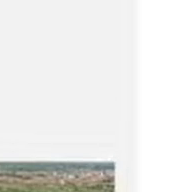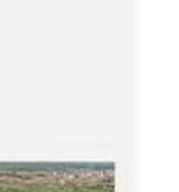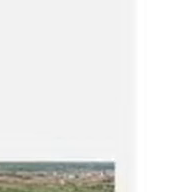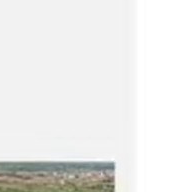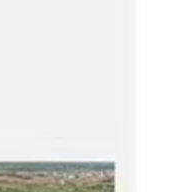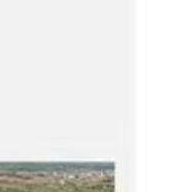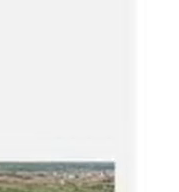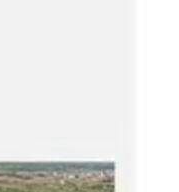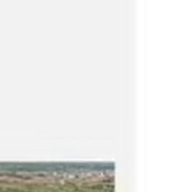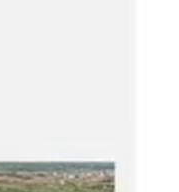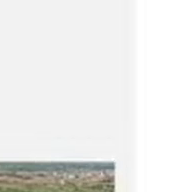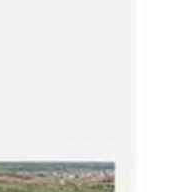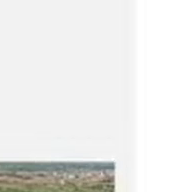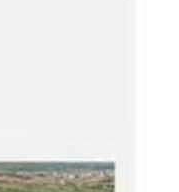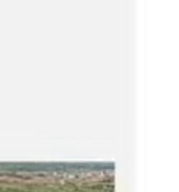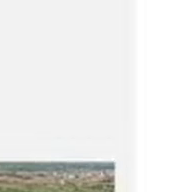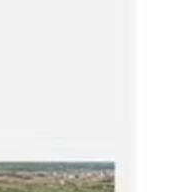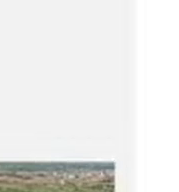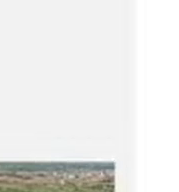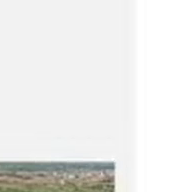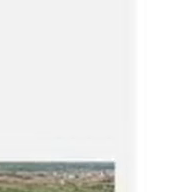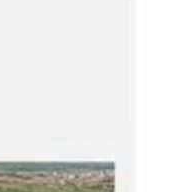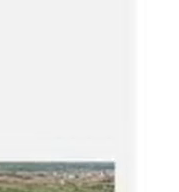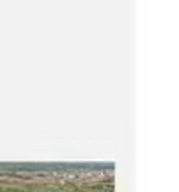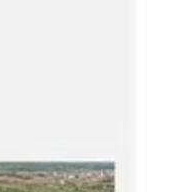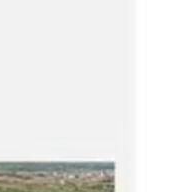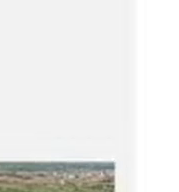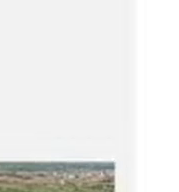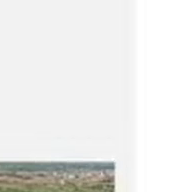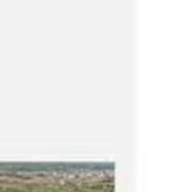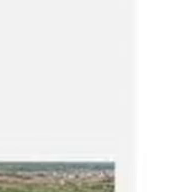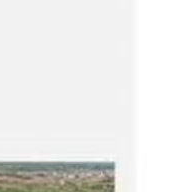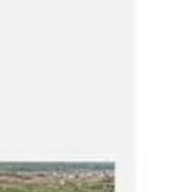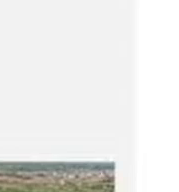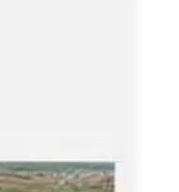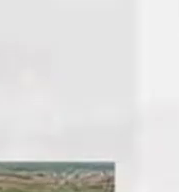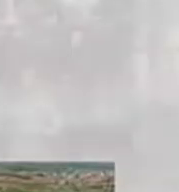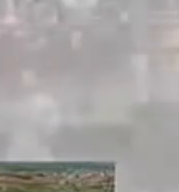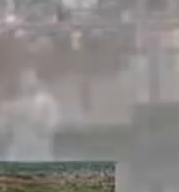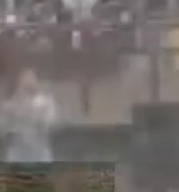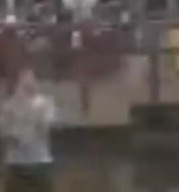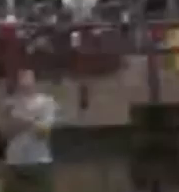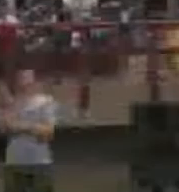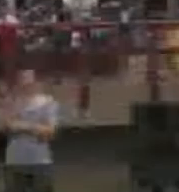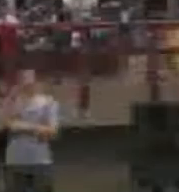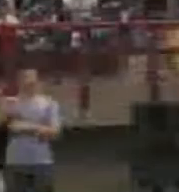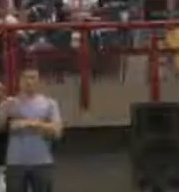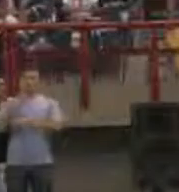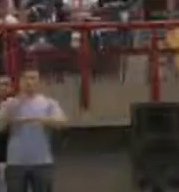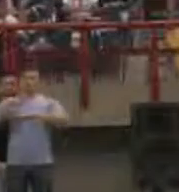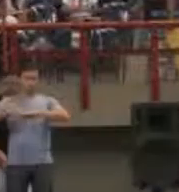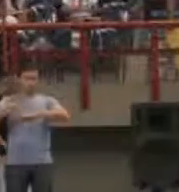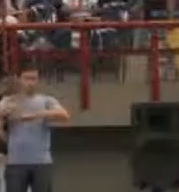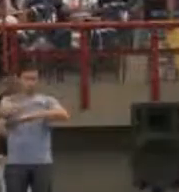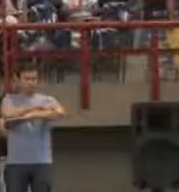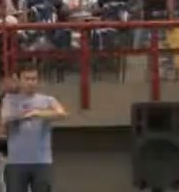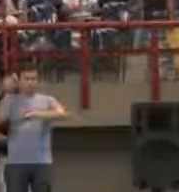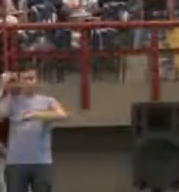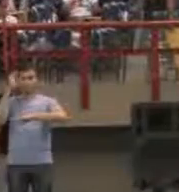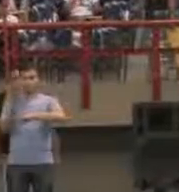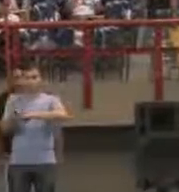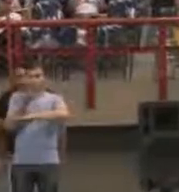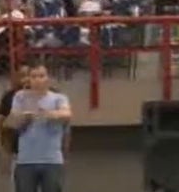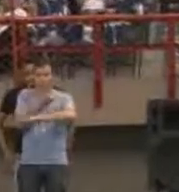uma das empresas dele participa aí dessa usina de produção de energia a partir do sol. O Ike Batista é muito